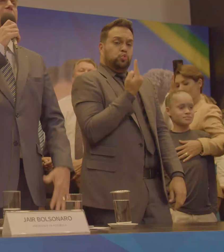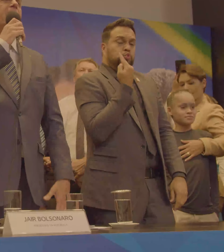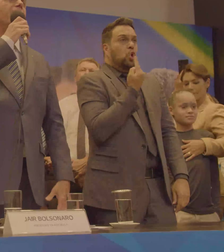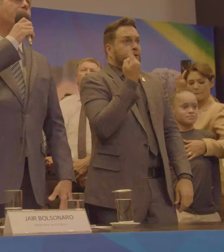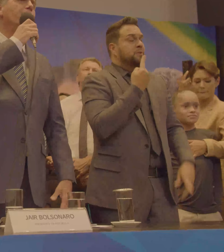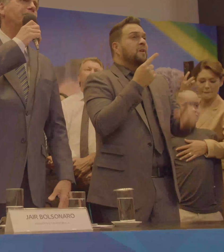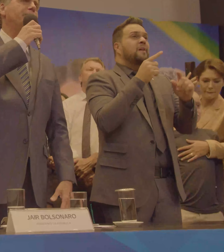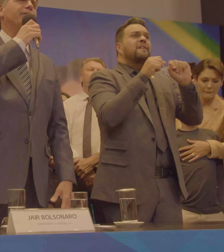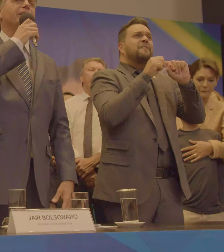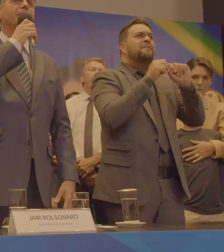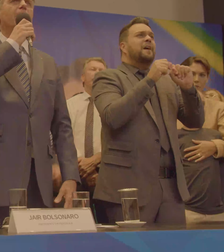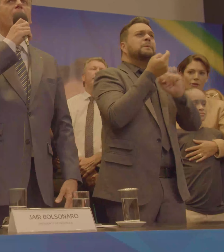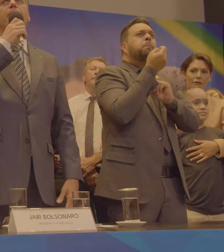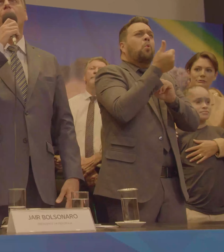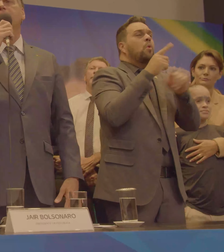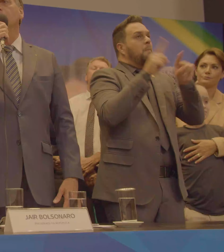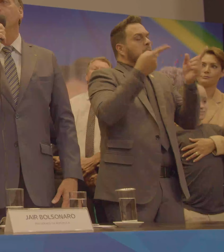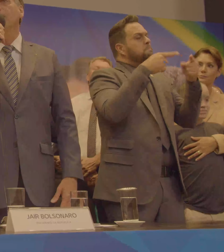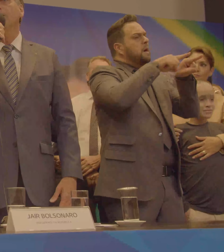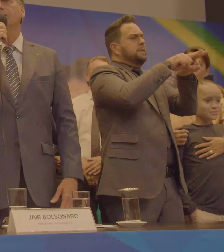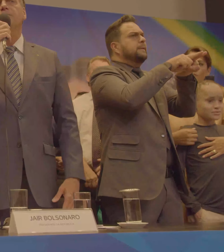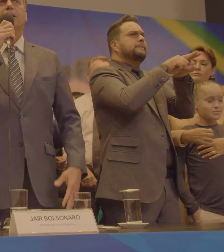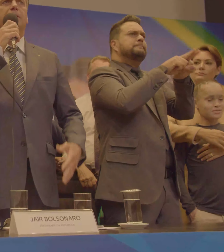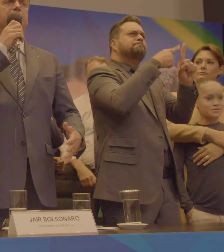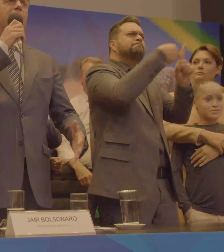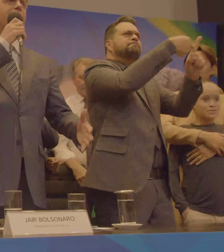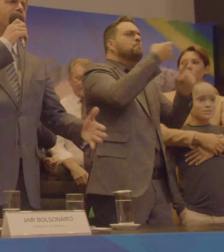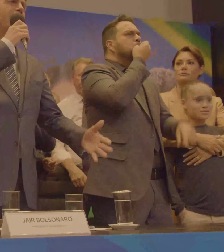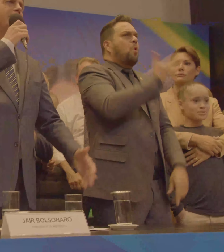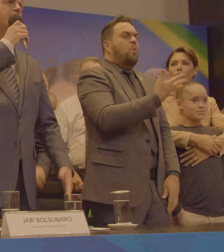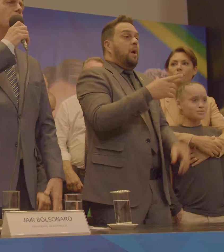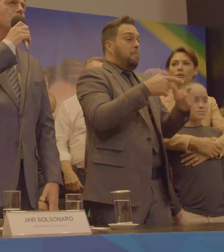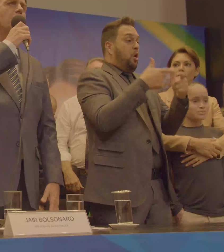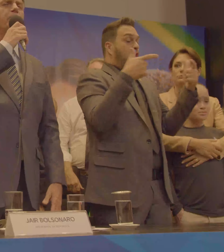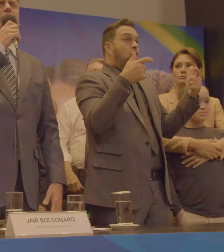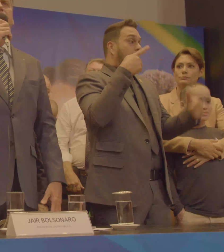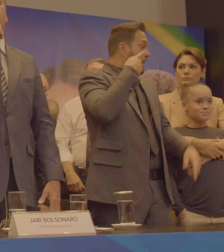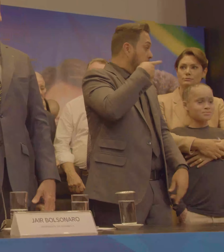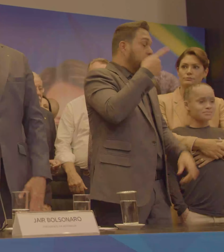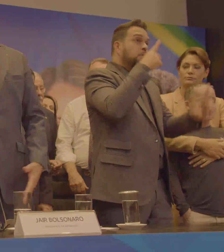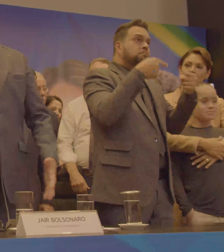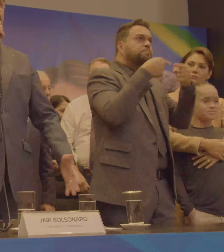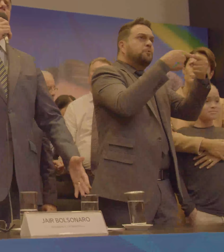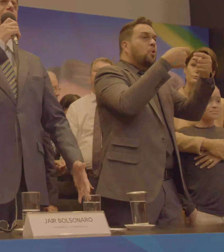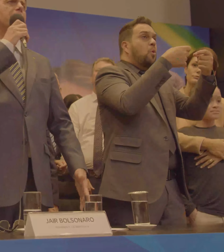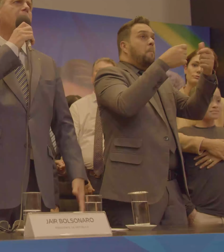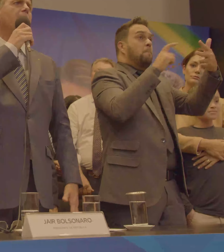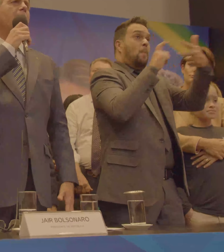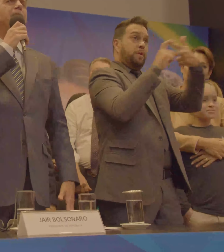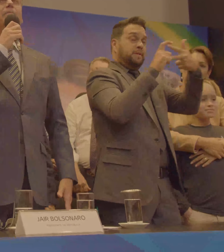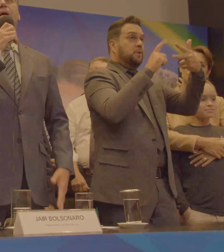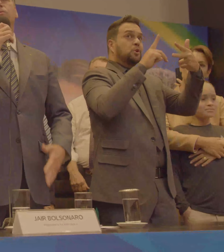essa parceria é muito bem-vinda. A maioria do parlamento está afinada com o poder executivo. E todos ganham com